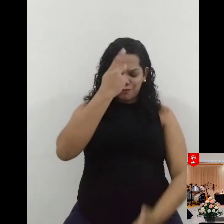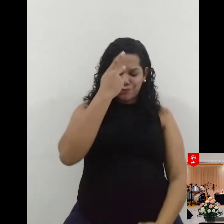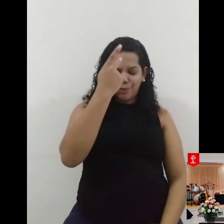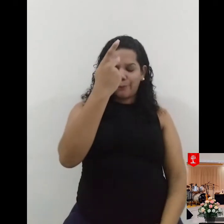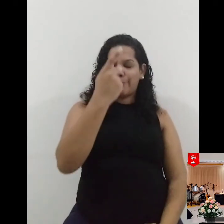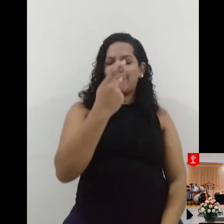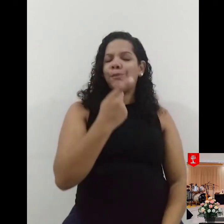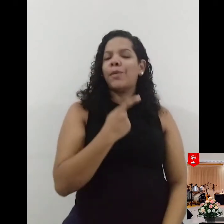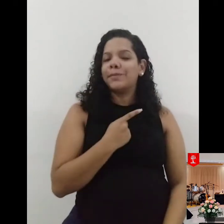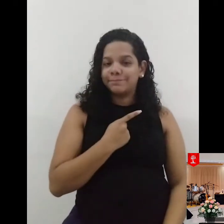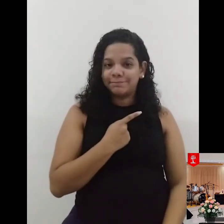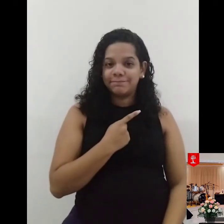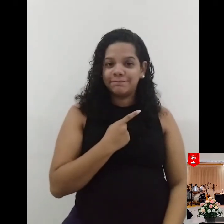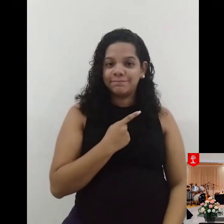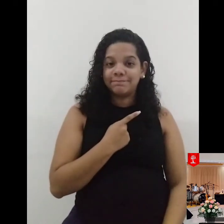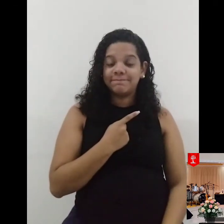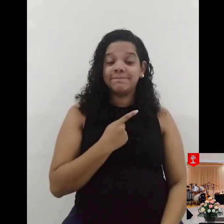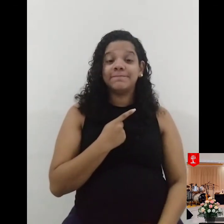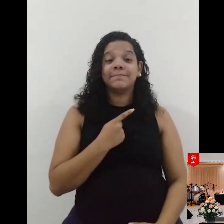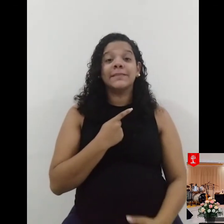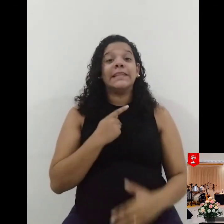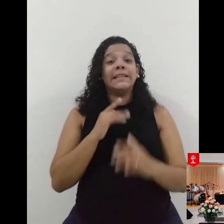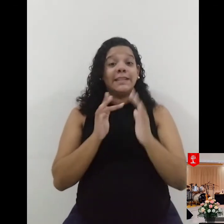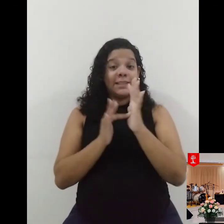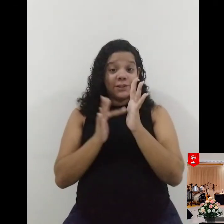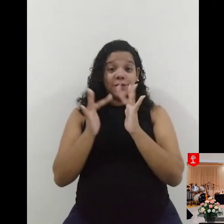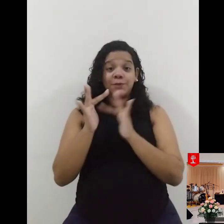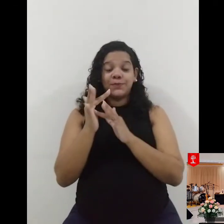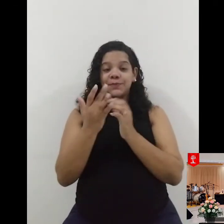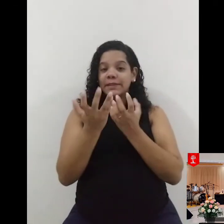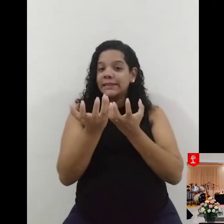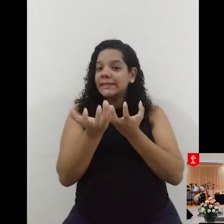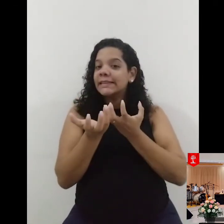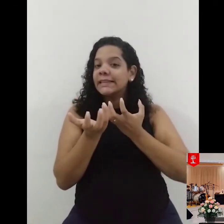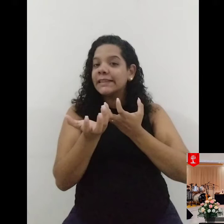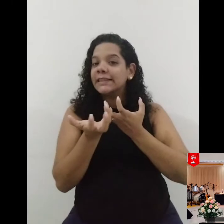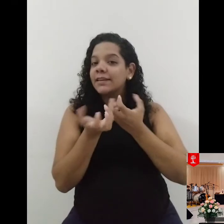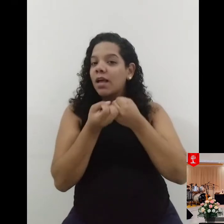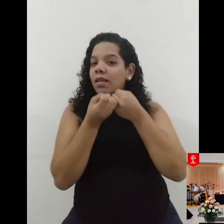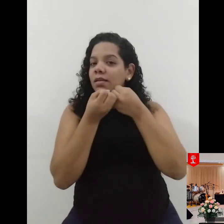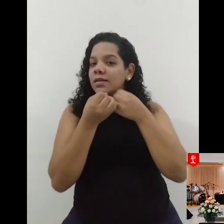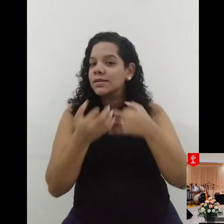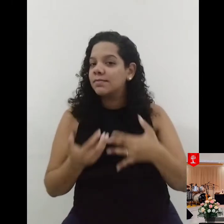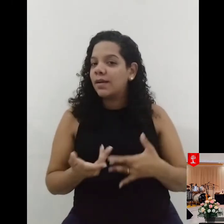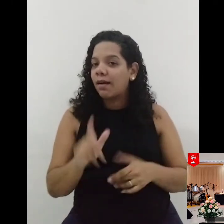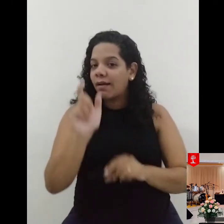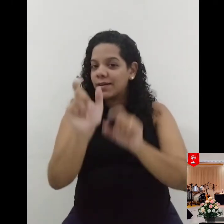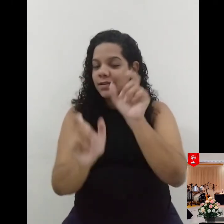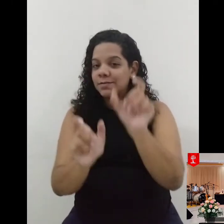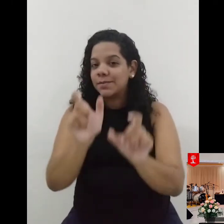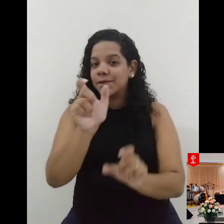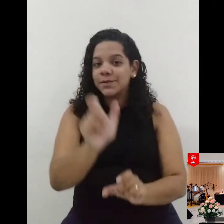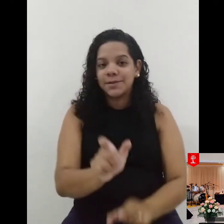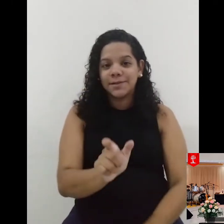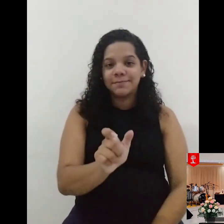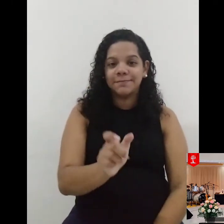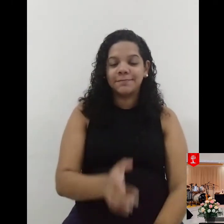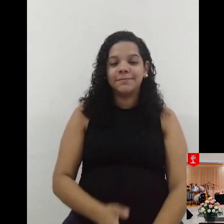disso, além de confiar na sua própria justiça, eles desprezavam outras